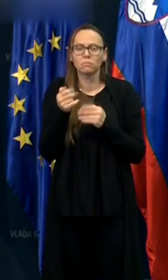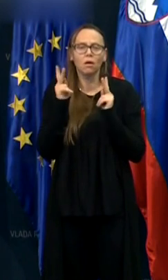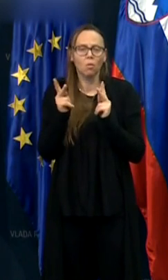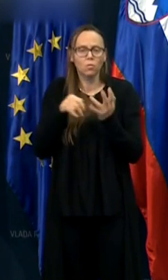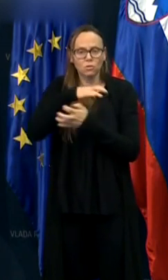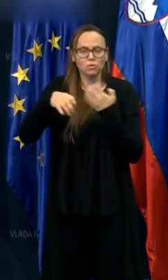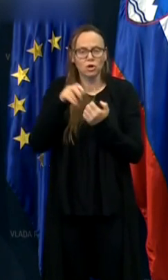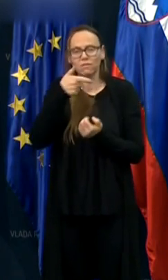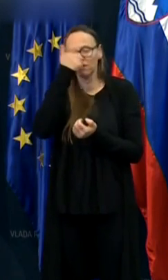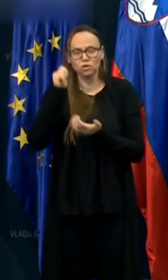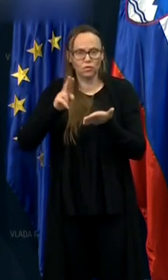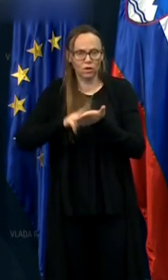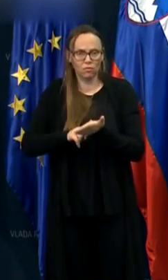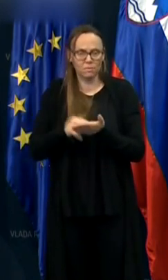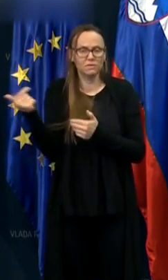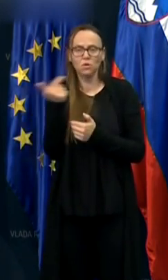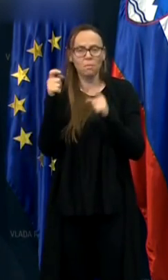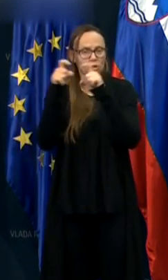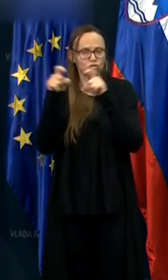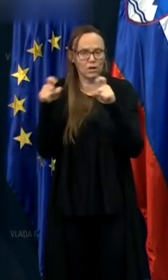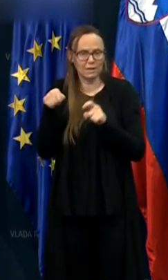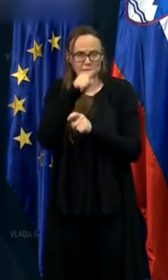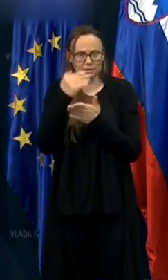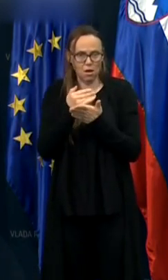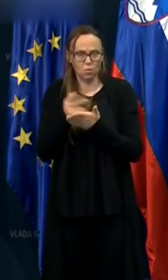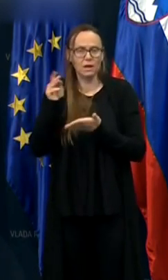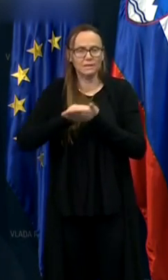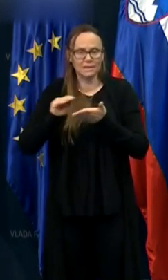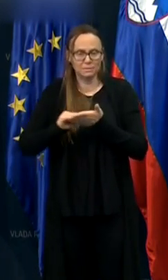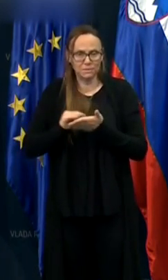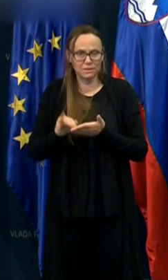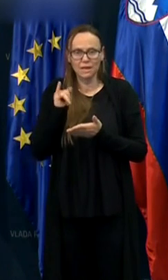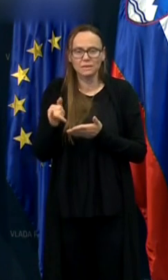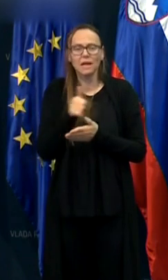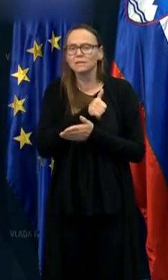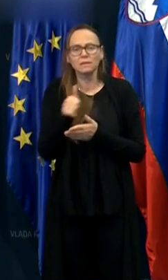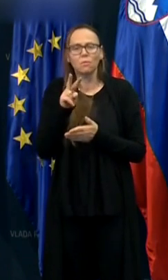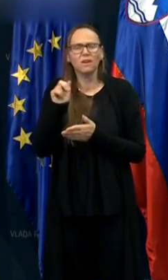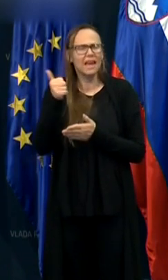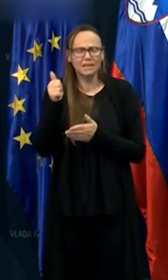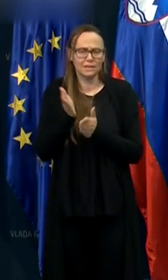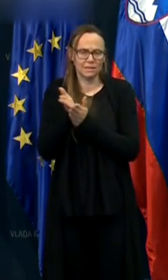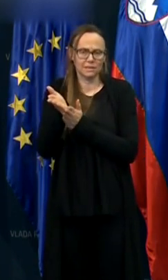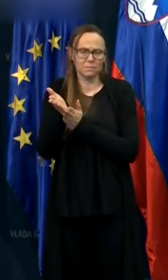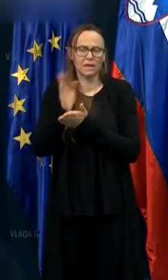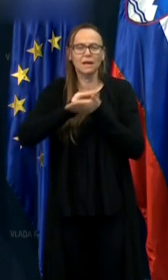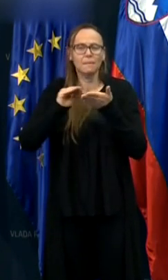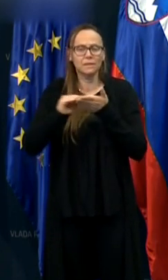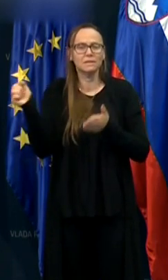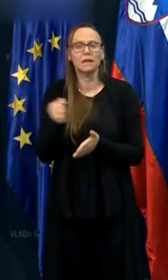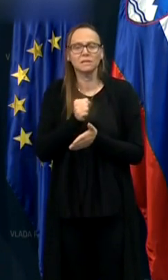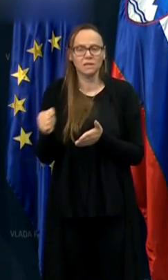pravice. Oba člena tega zakona, ki sta napisana, sta v izključni in edini smeri napisana